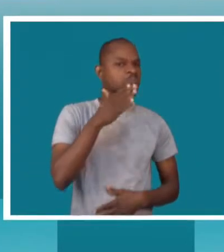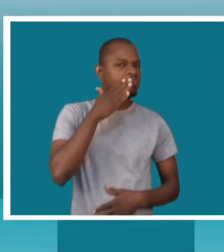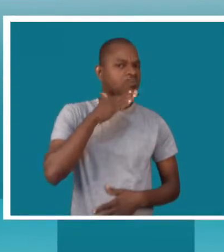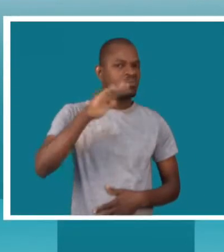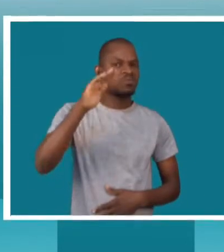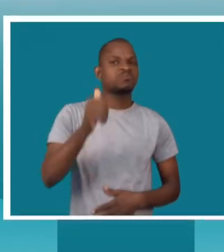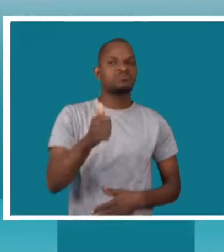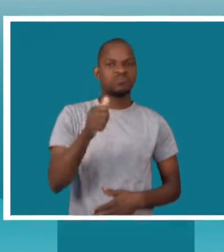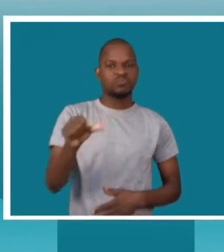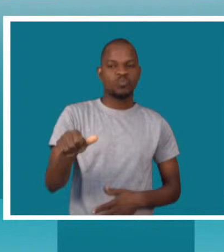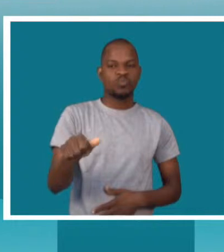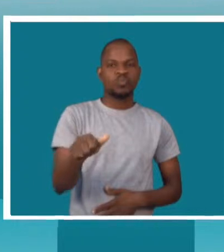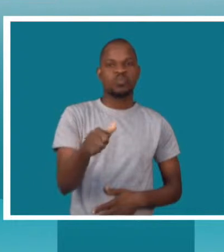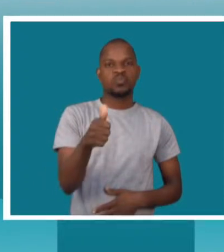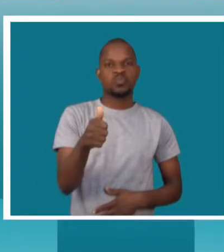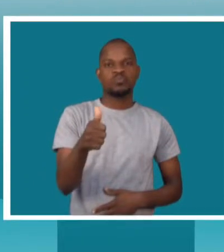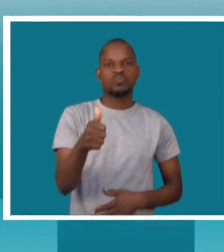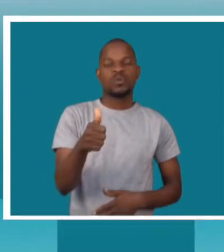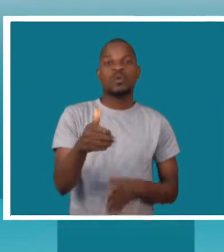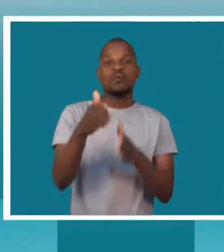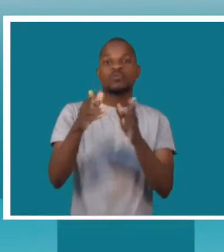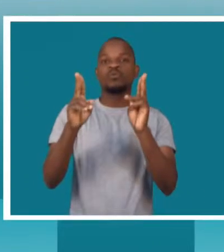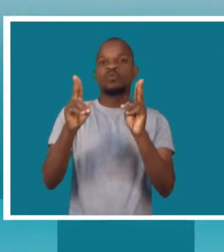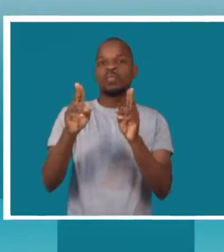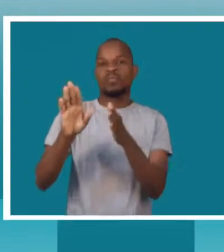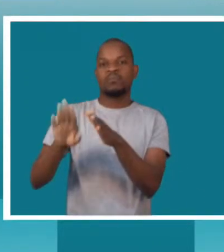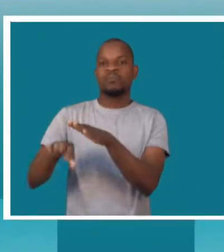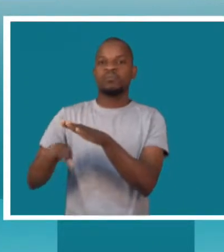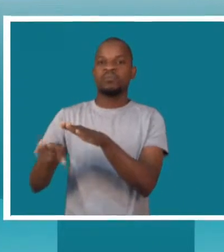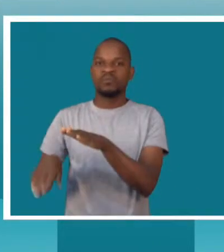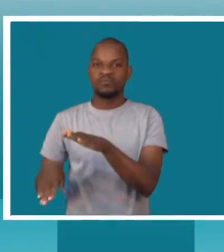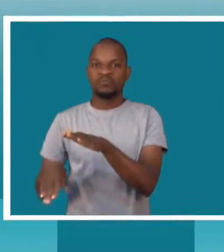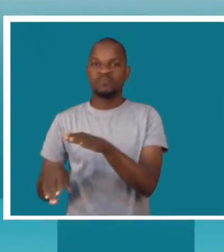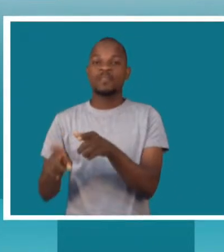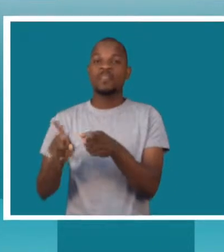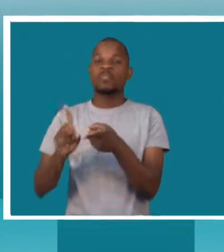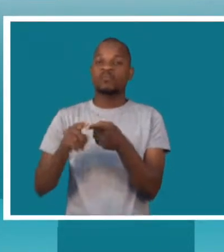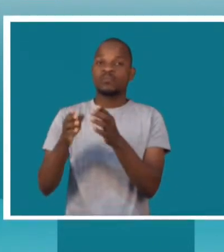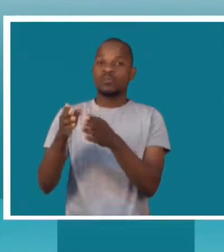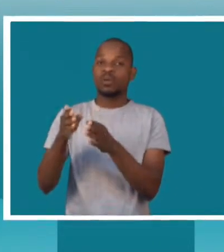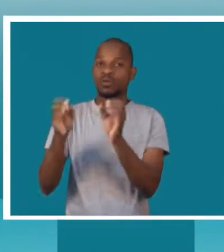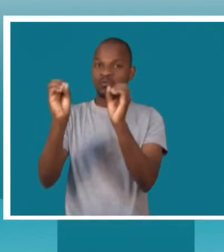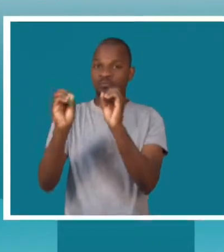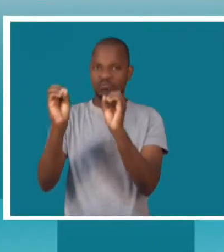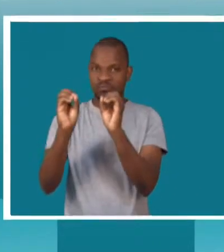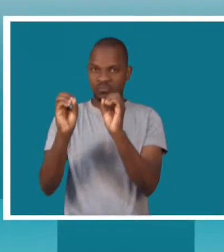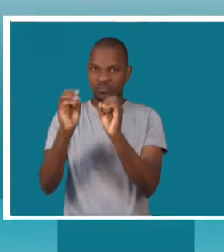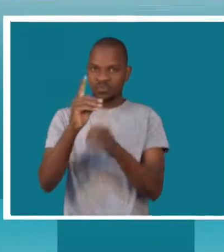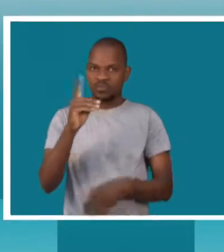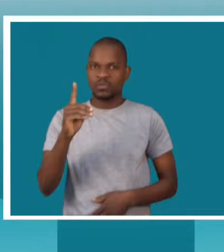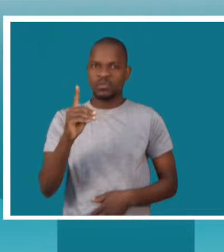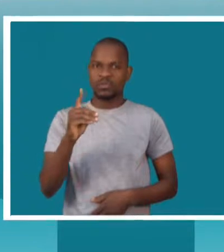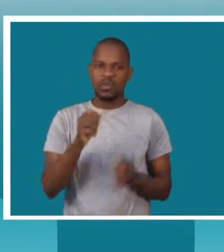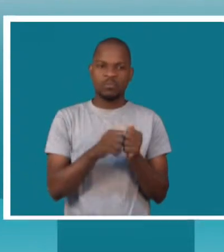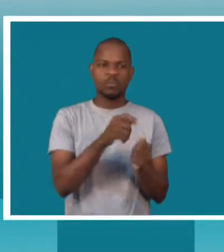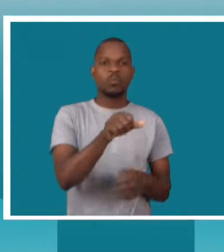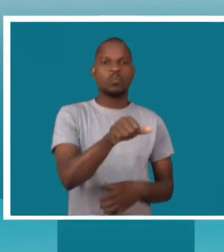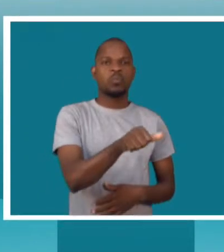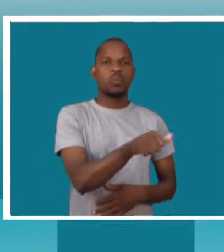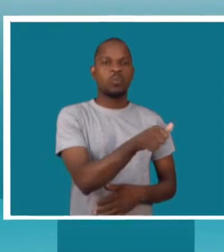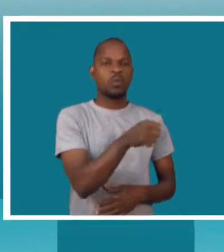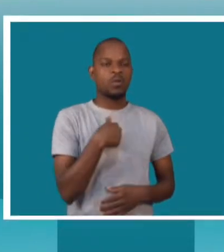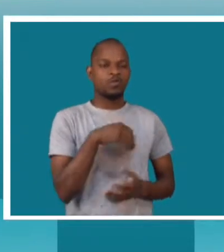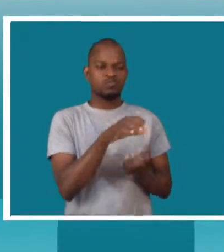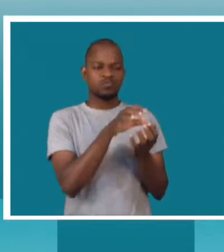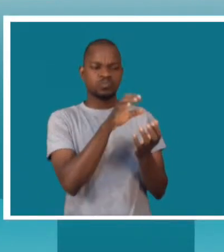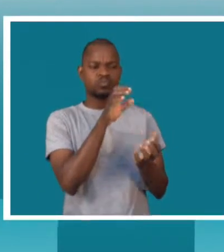que estavam ali a treinar com ele. Assim, pessoas que não têm necessidades especiais, ele fazia coisas melhores. Então,